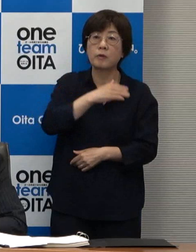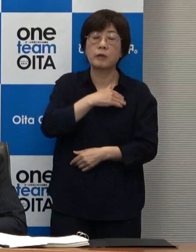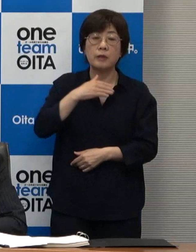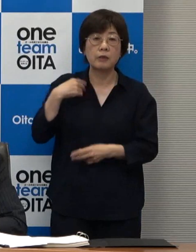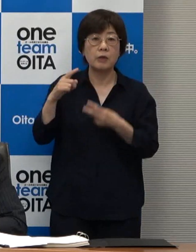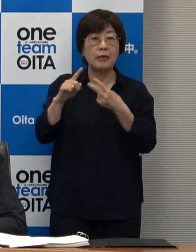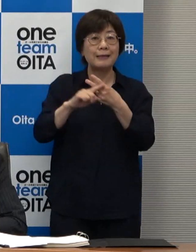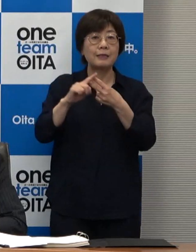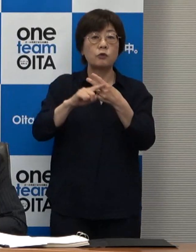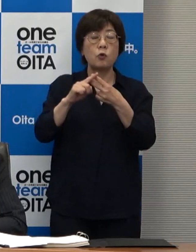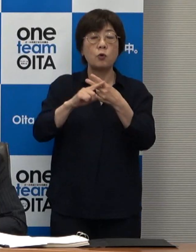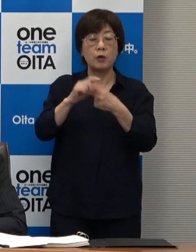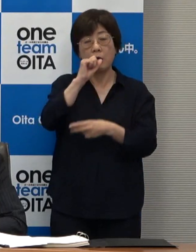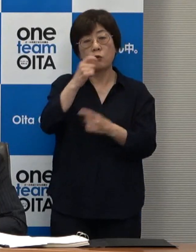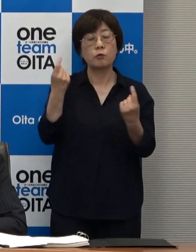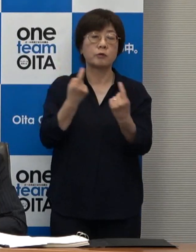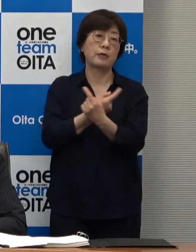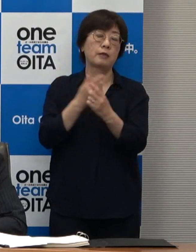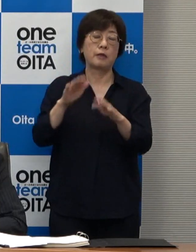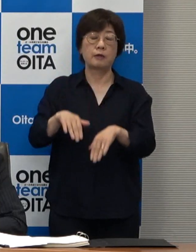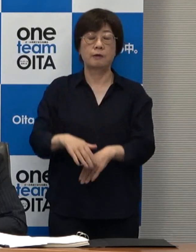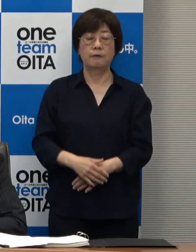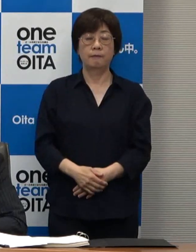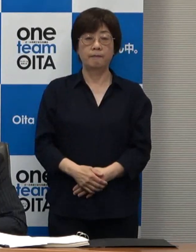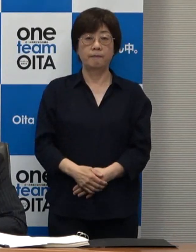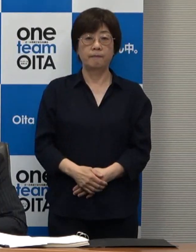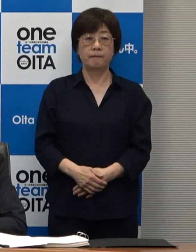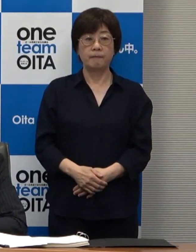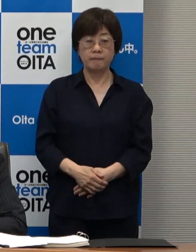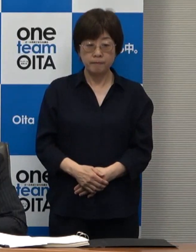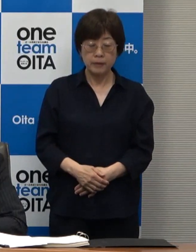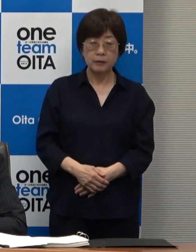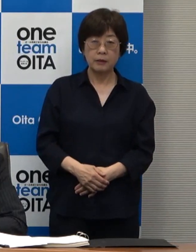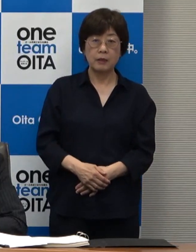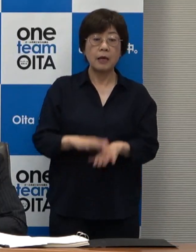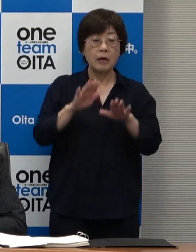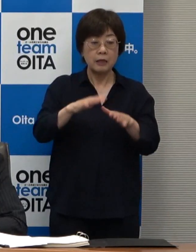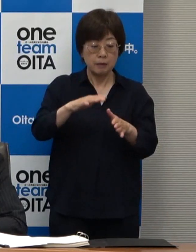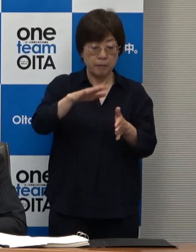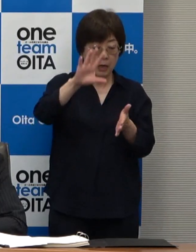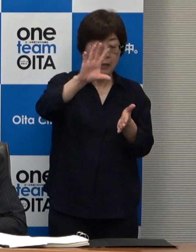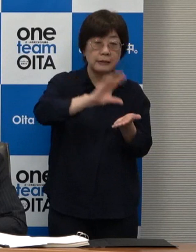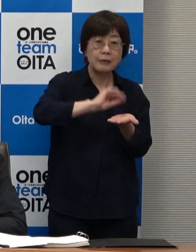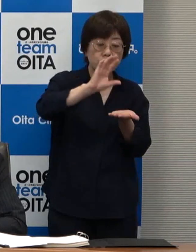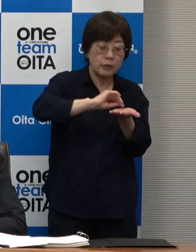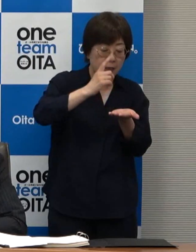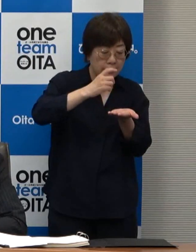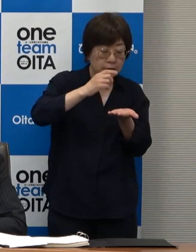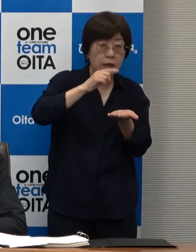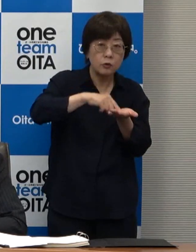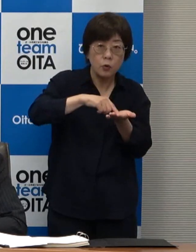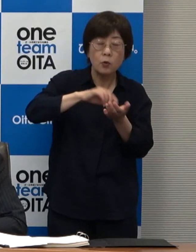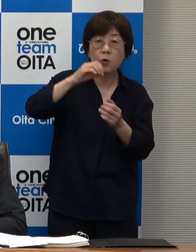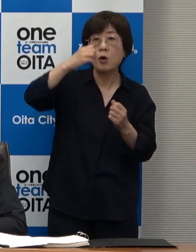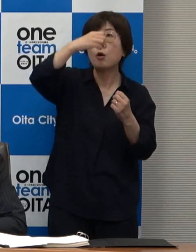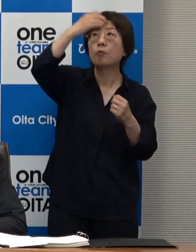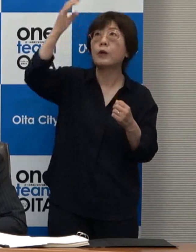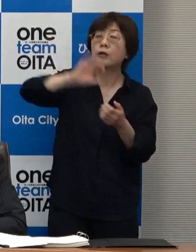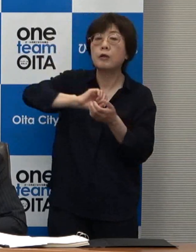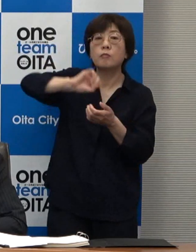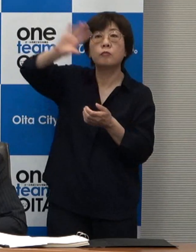が向上しています。また撮影した天体をプラネタリウムに投影することも可能です